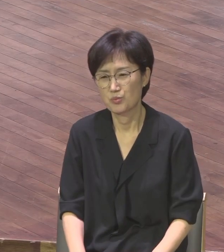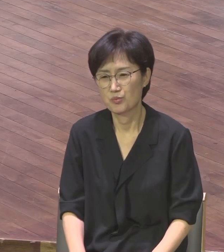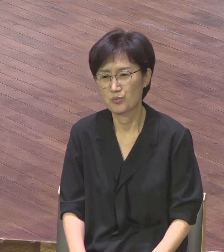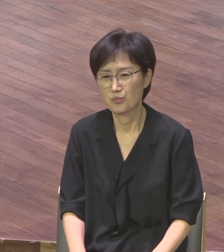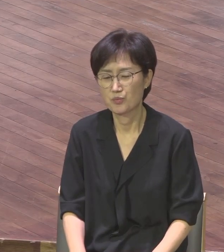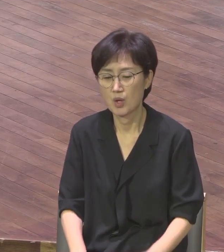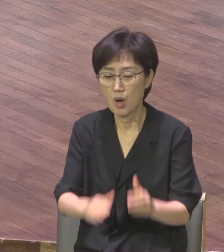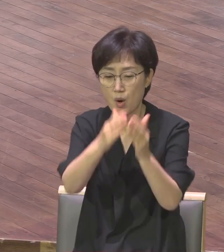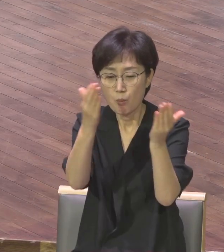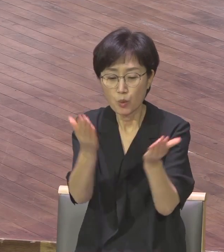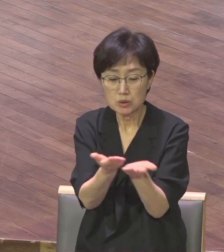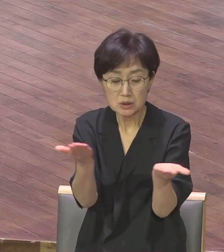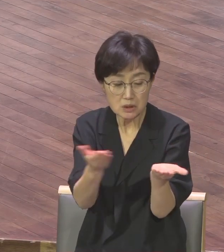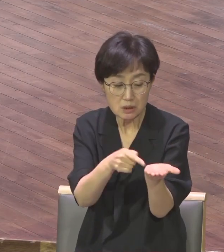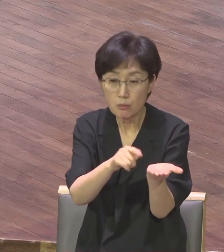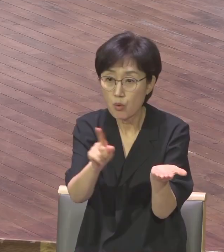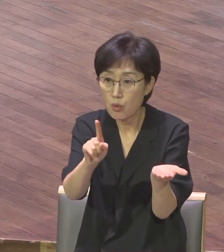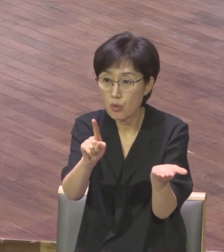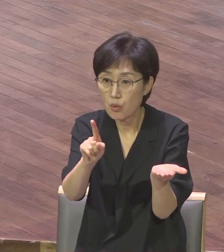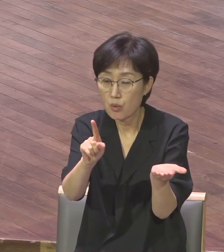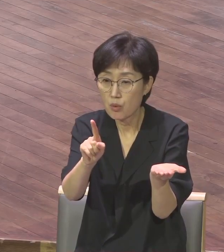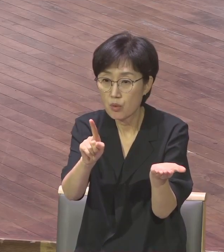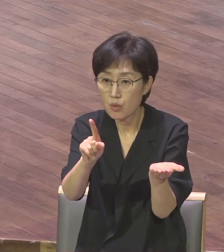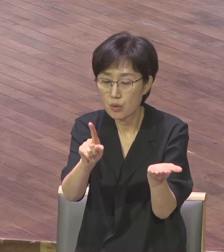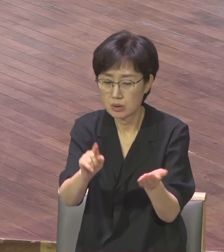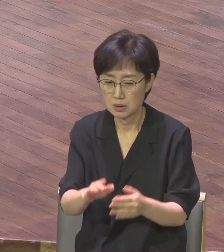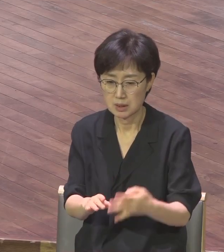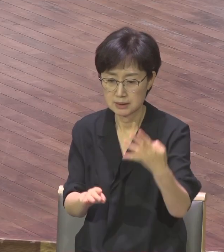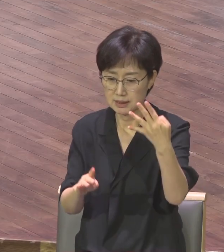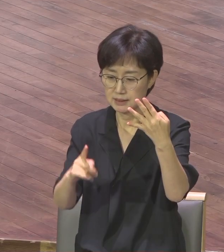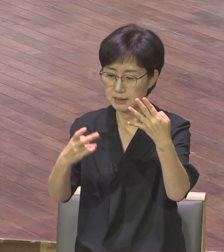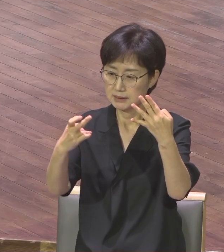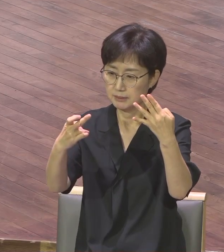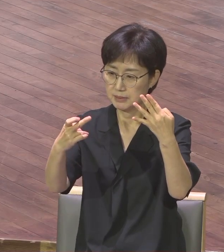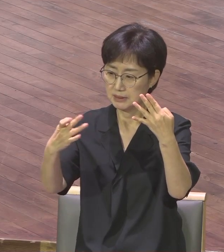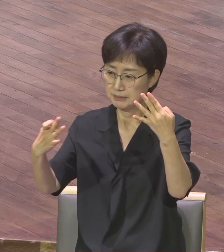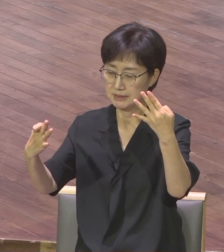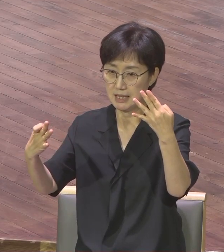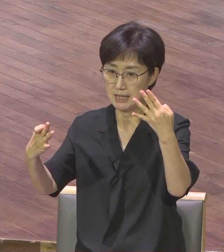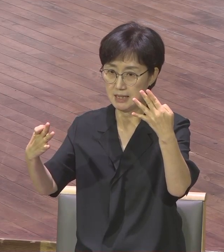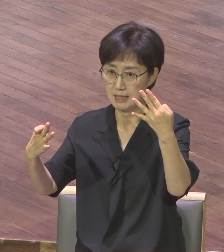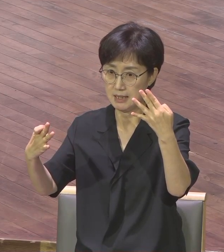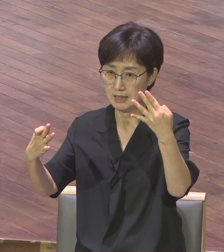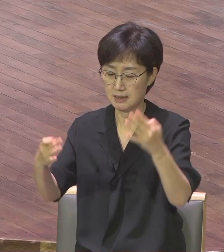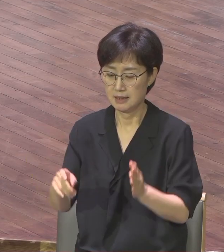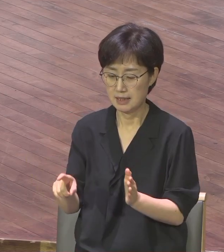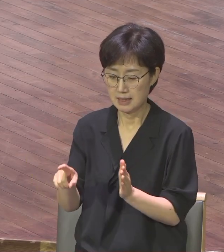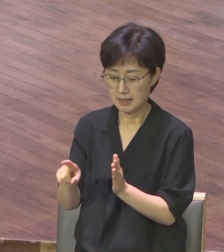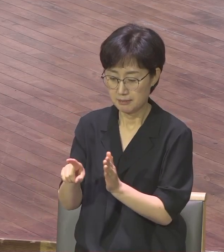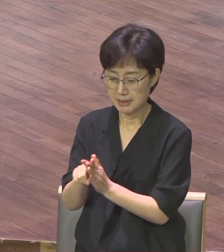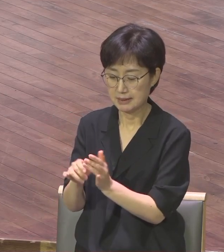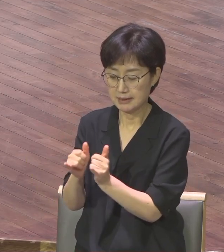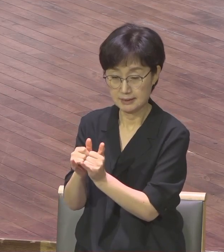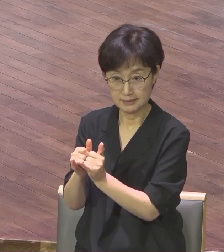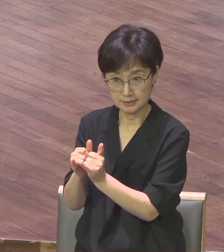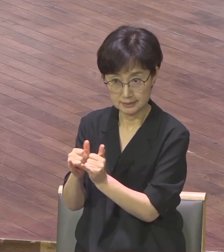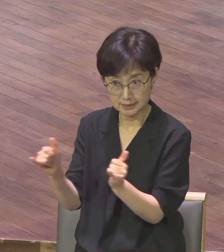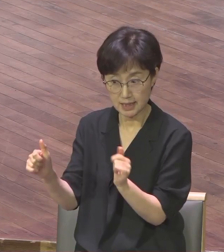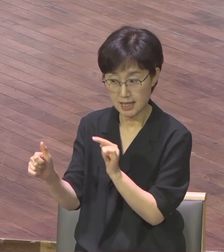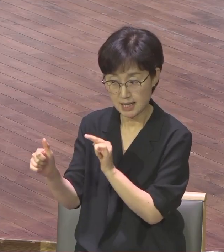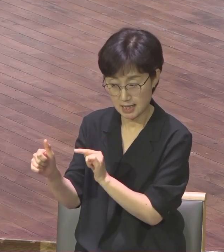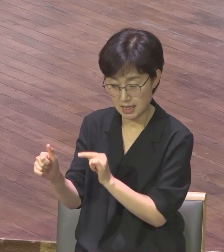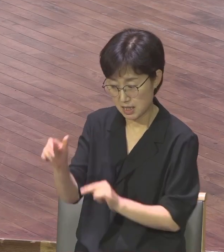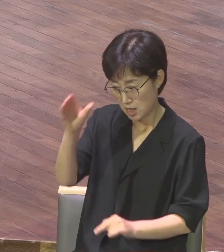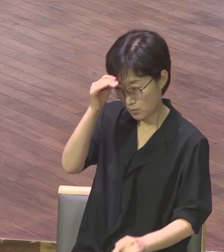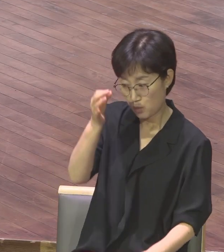여기서 모든 일은요, 직접적으로 본문 12절과 14절 언급한 내용인데, 믿는 자의